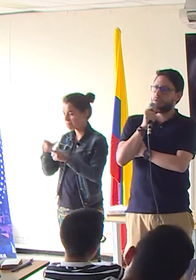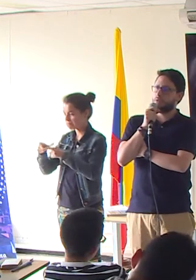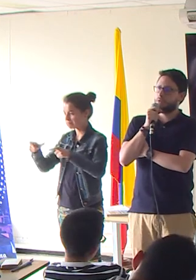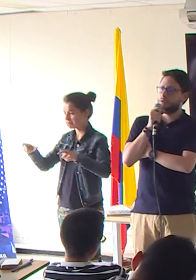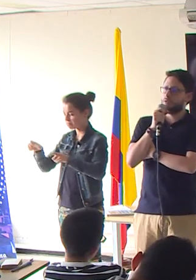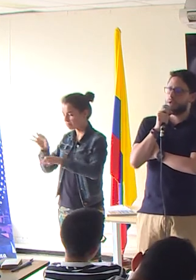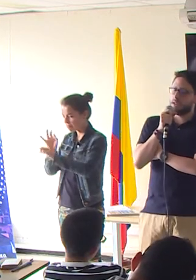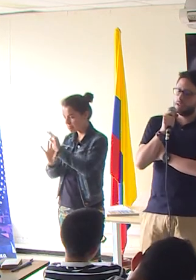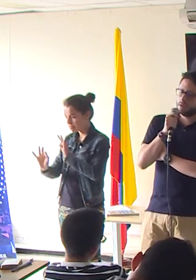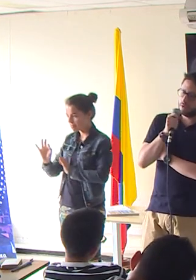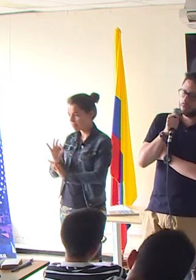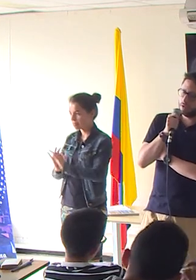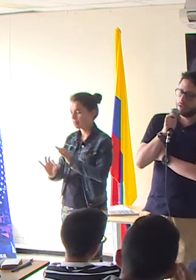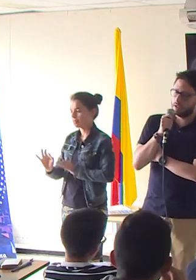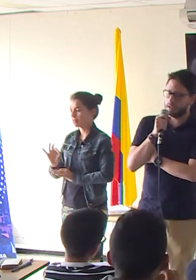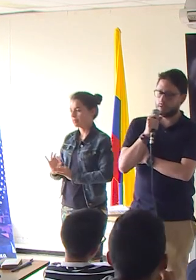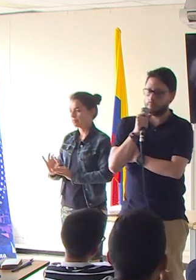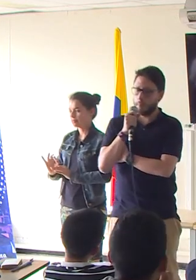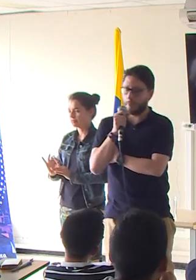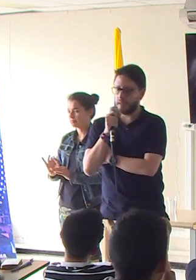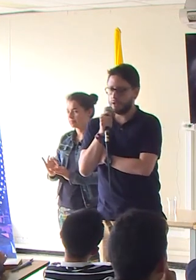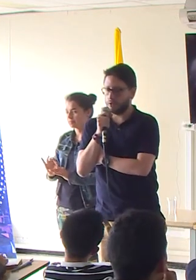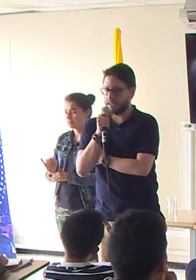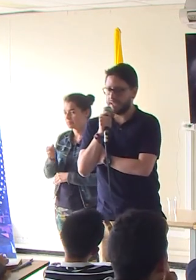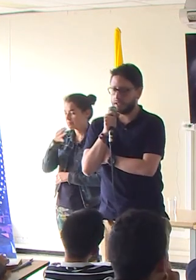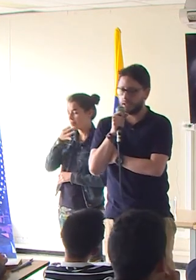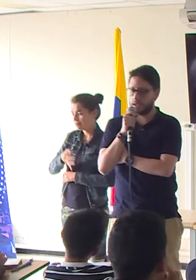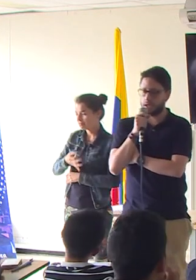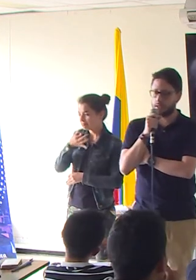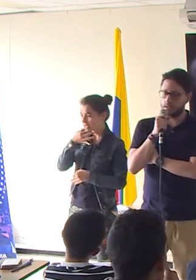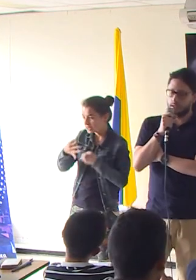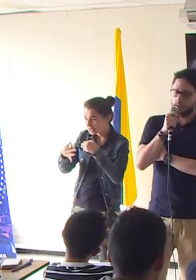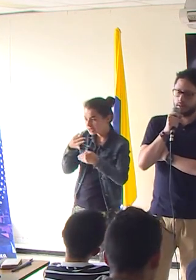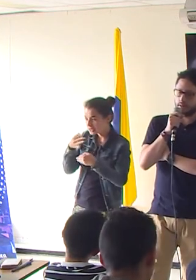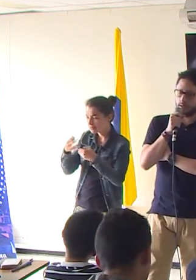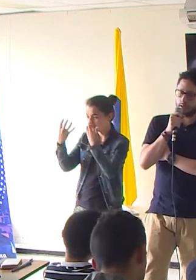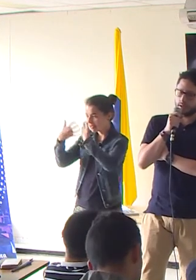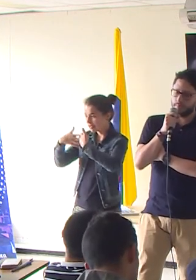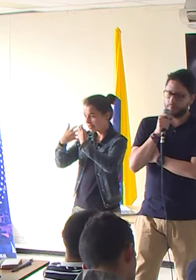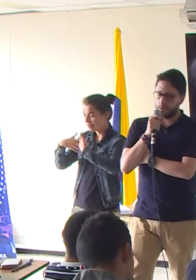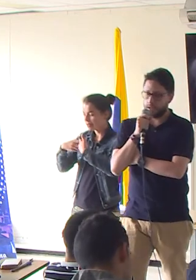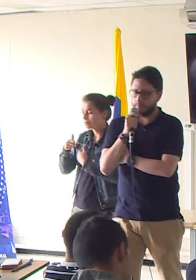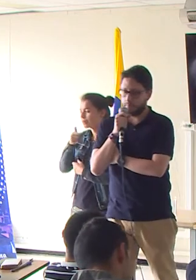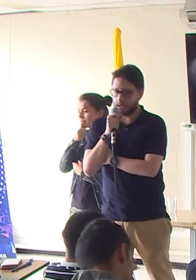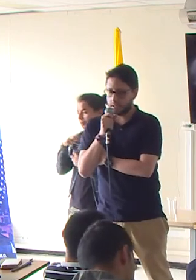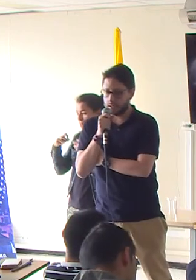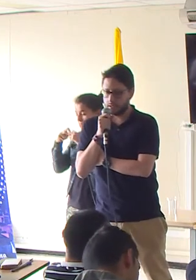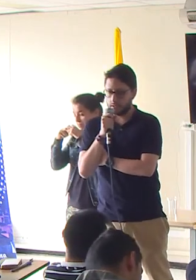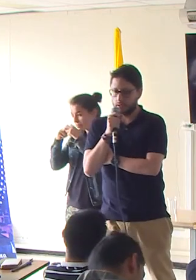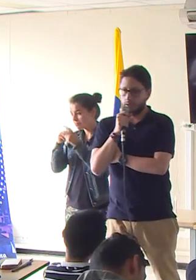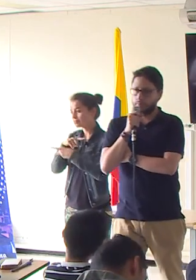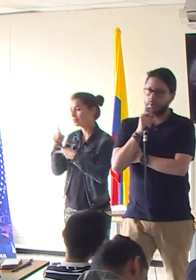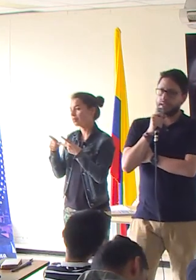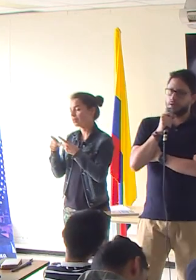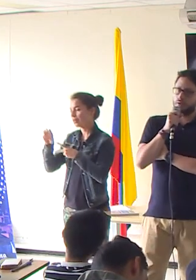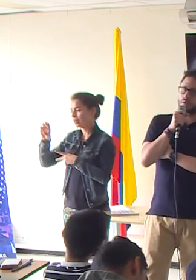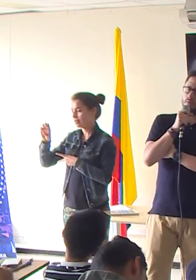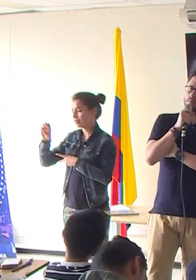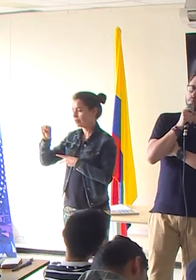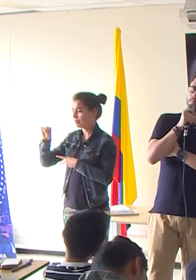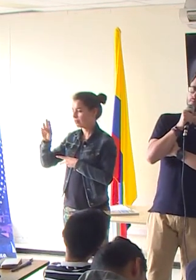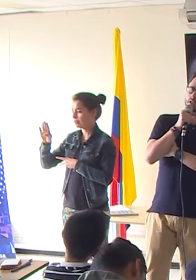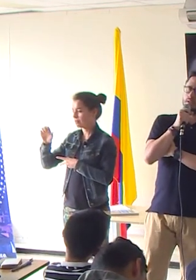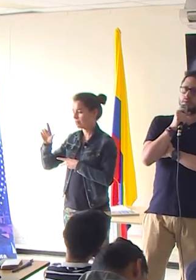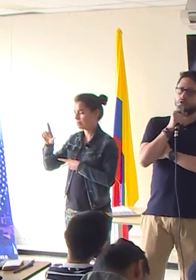concretado todos esos planes y esos rumores de hidroeléctricas de embalses pero